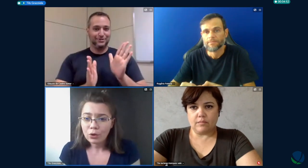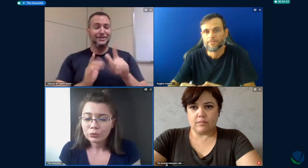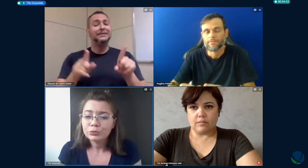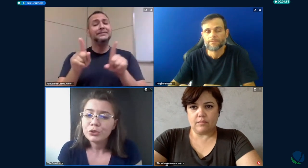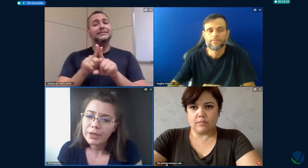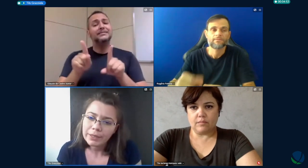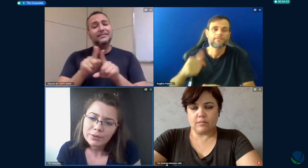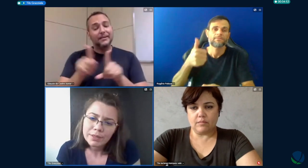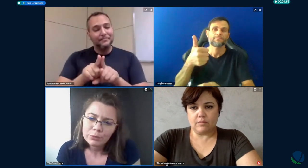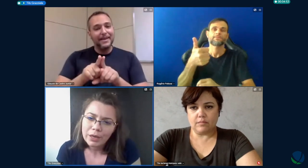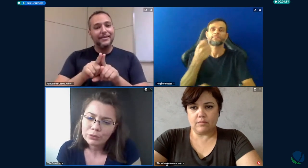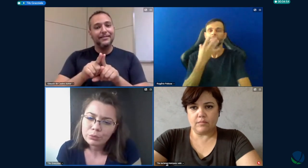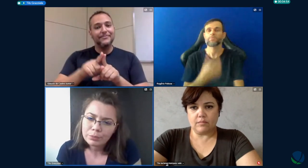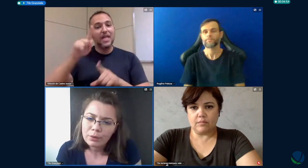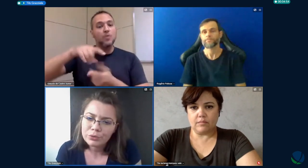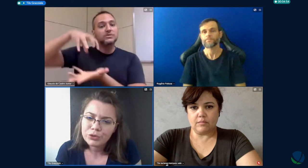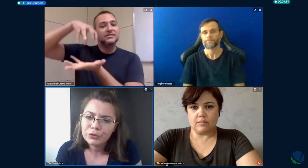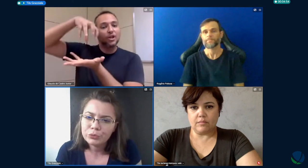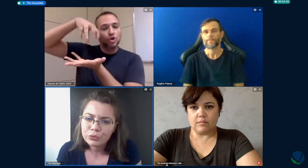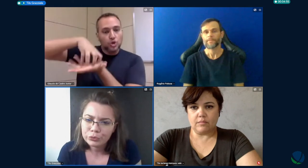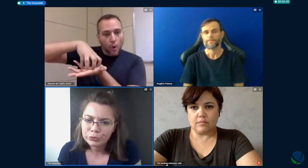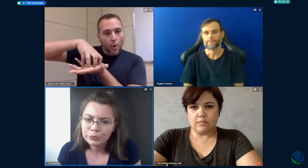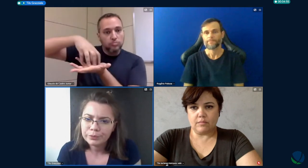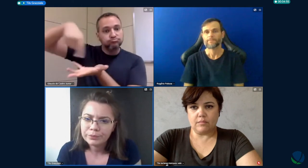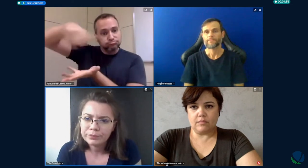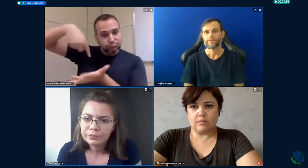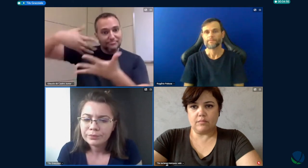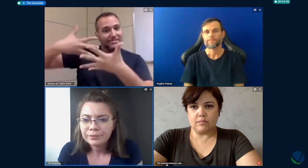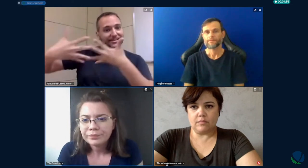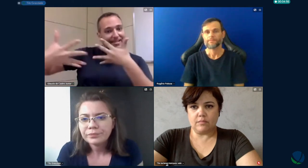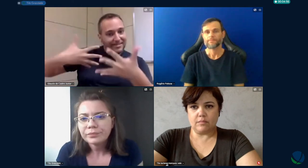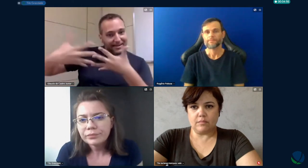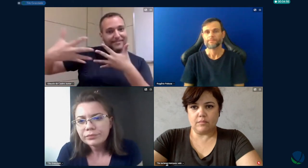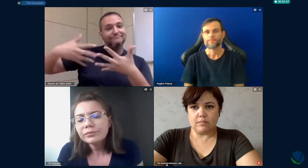Com foco no direito assegurado ao indivíduo surdo.